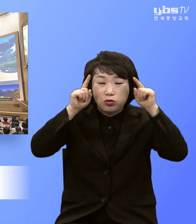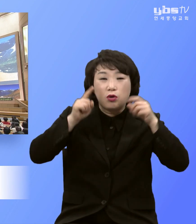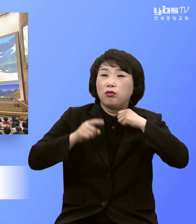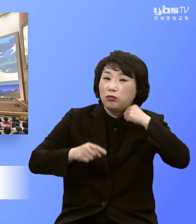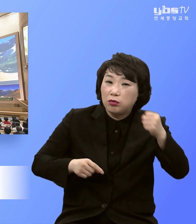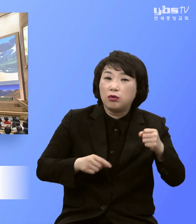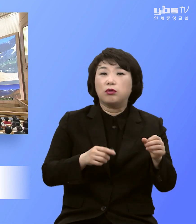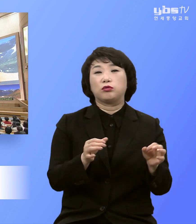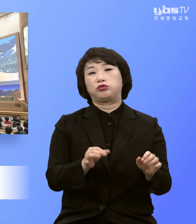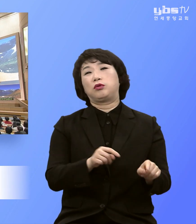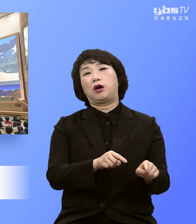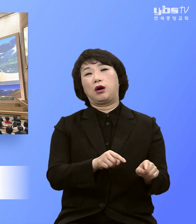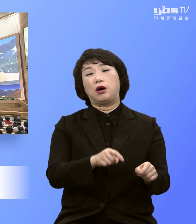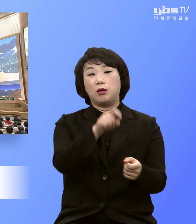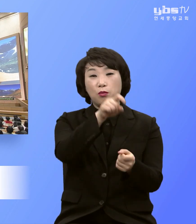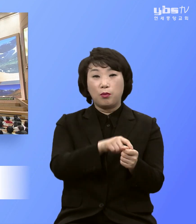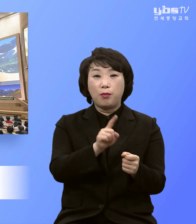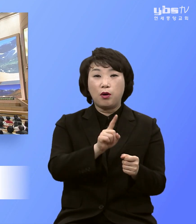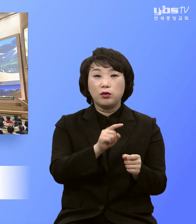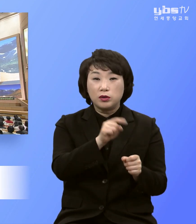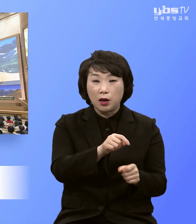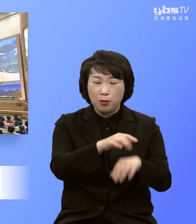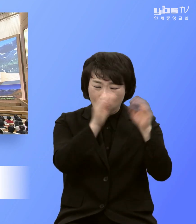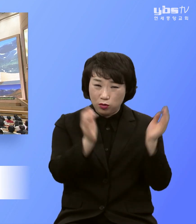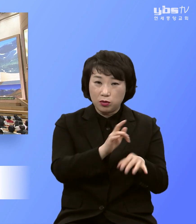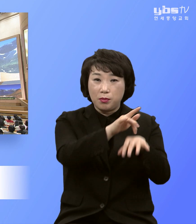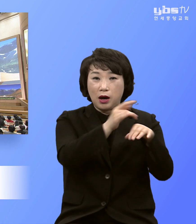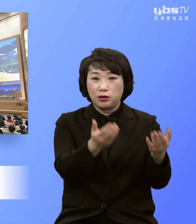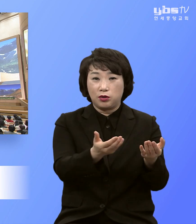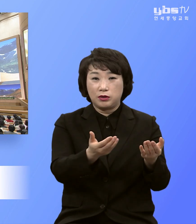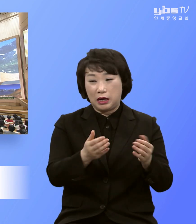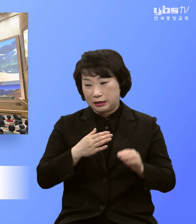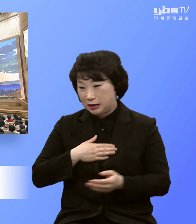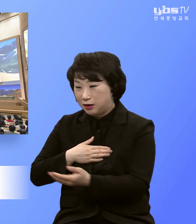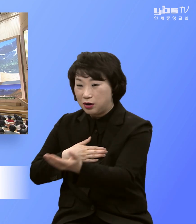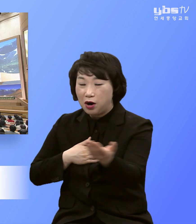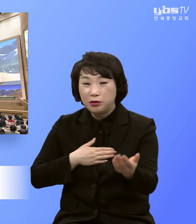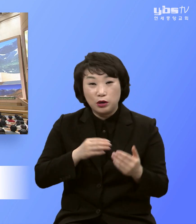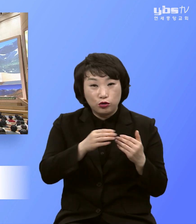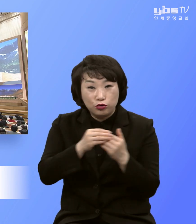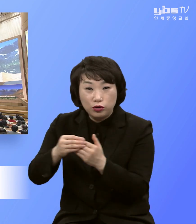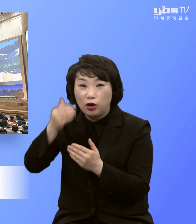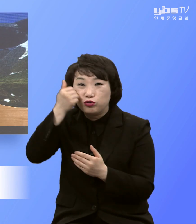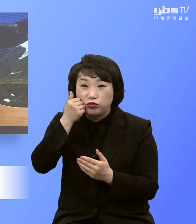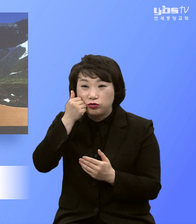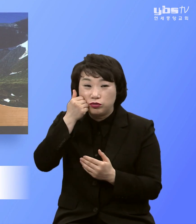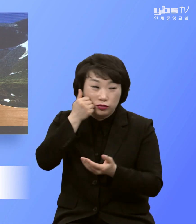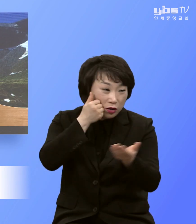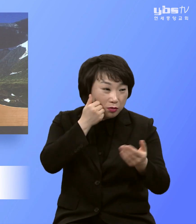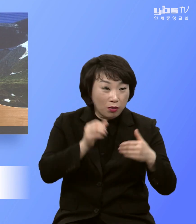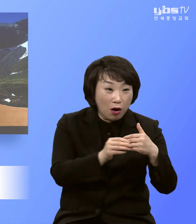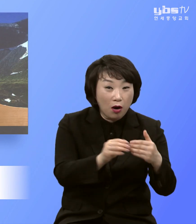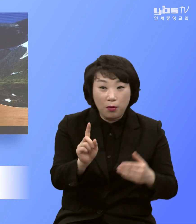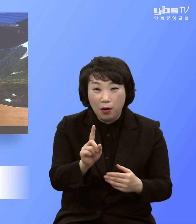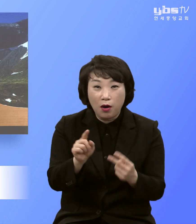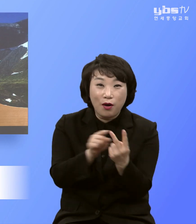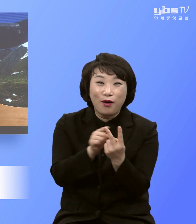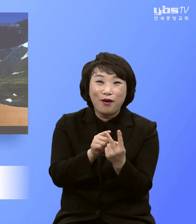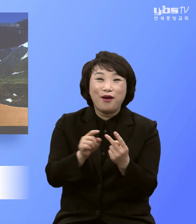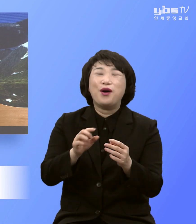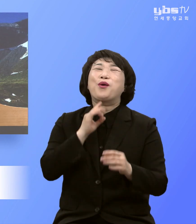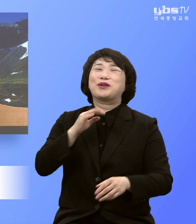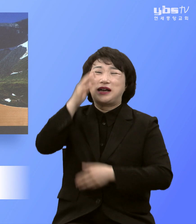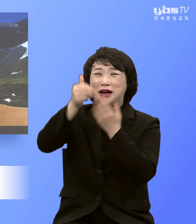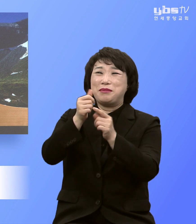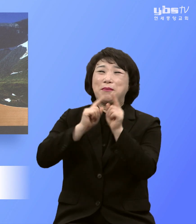있다는 목적이 마귀 역사예요. 그래서 여러분의 경영자가 누가 돼야 되느냐? 오직 하나님